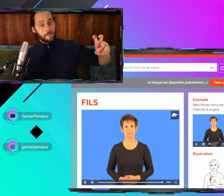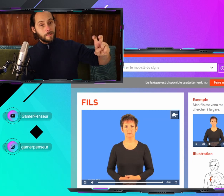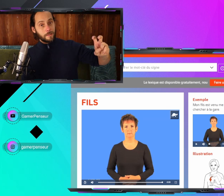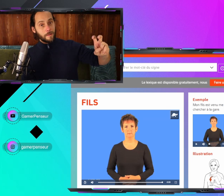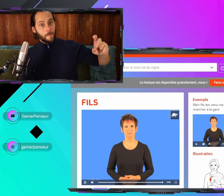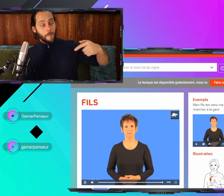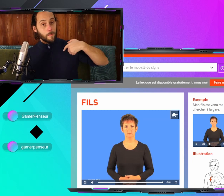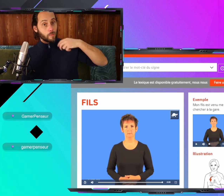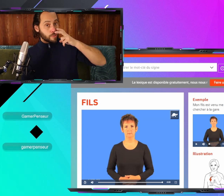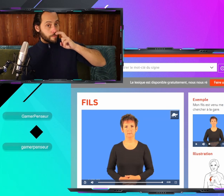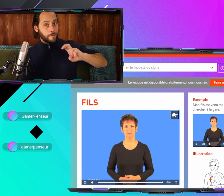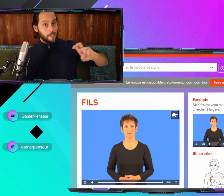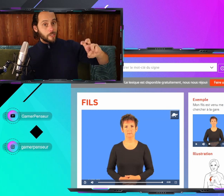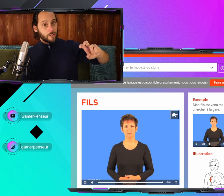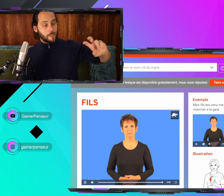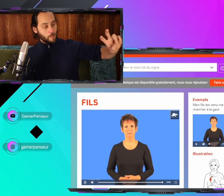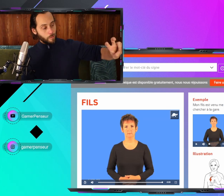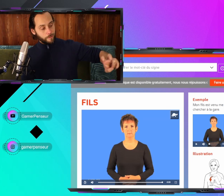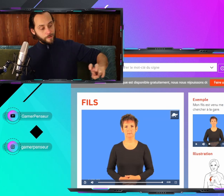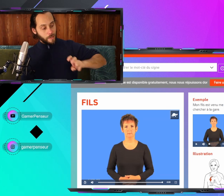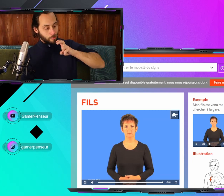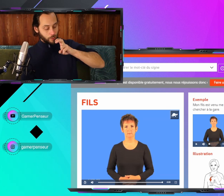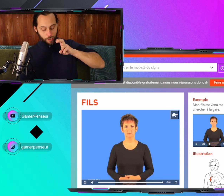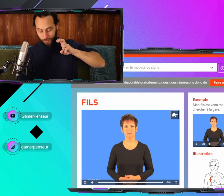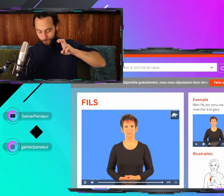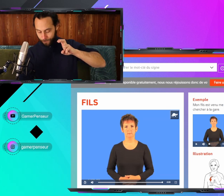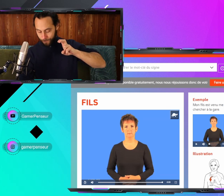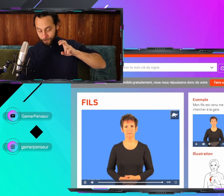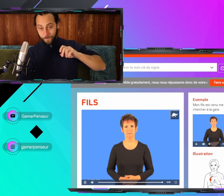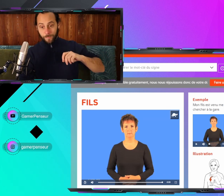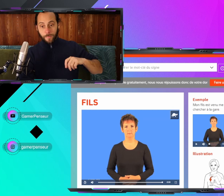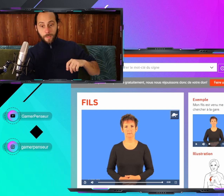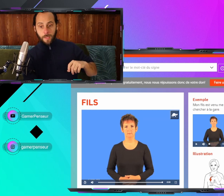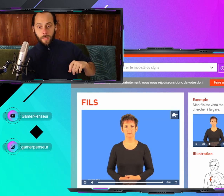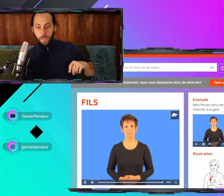Chercher. Moi, je vais chercher. On vient me chercher.